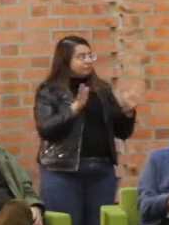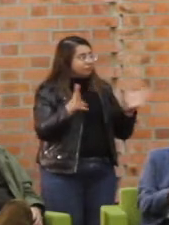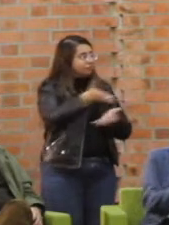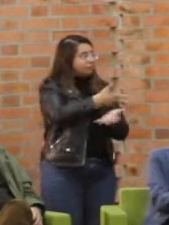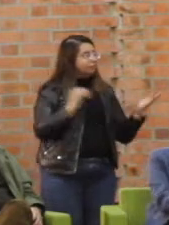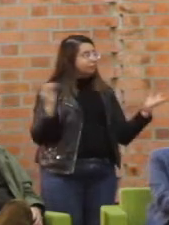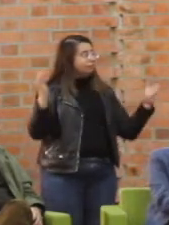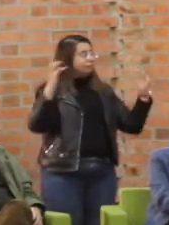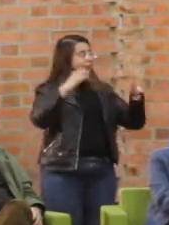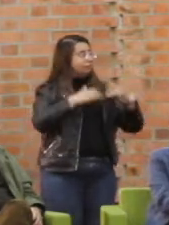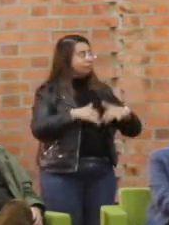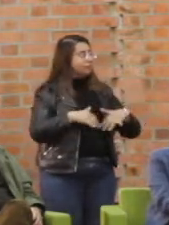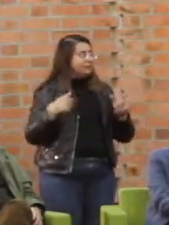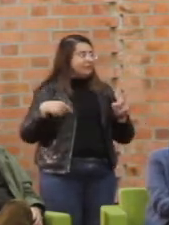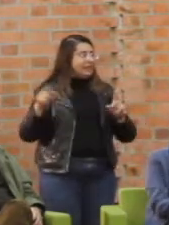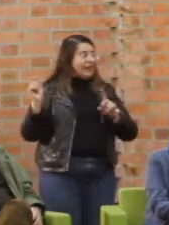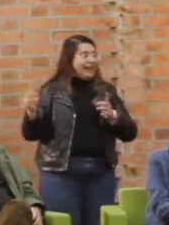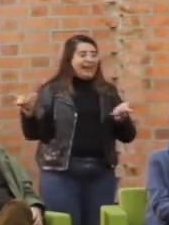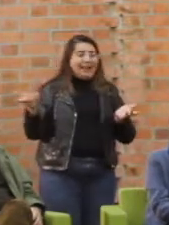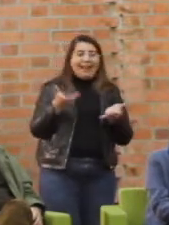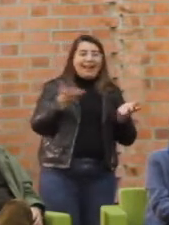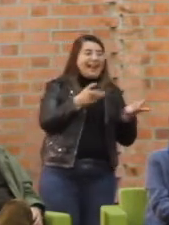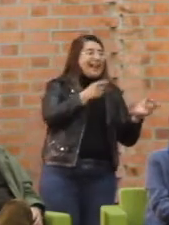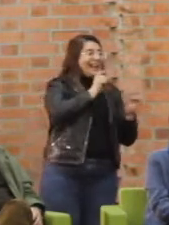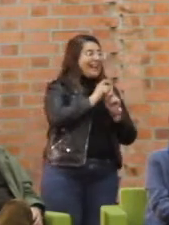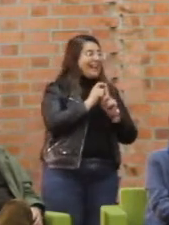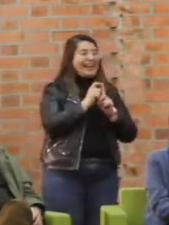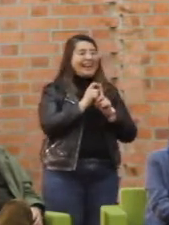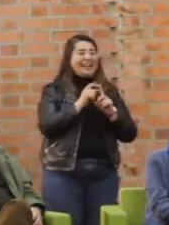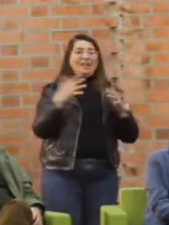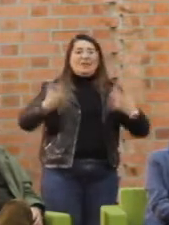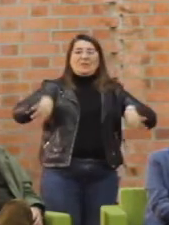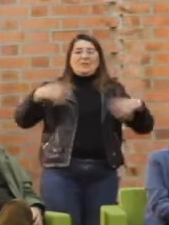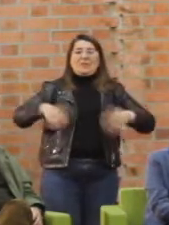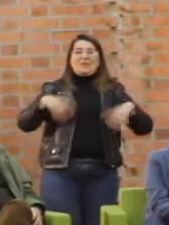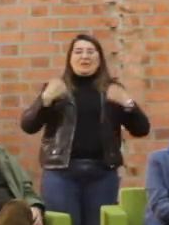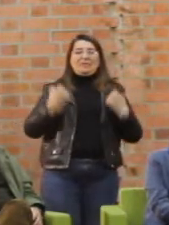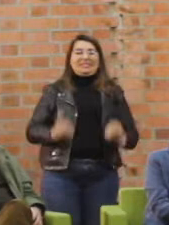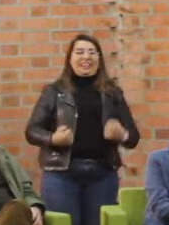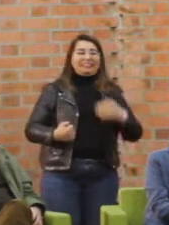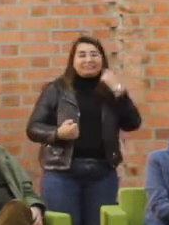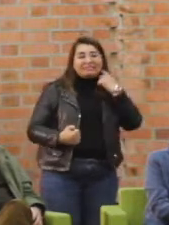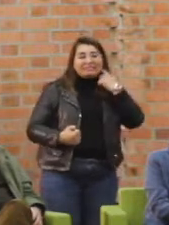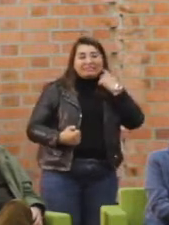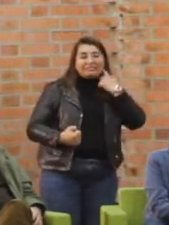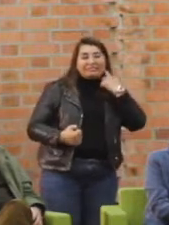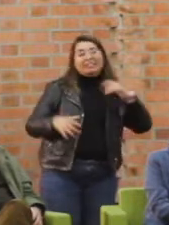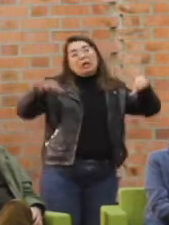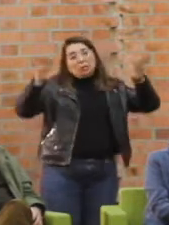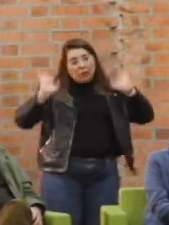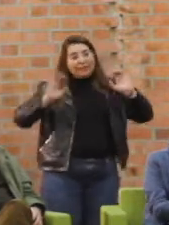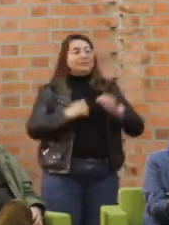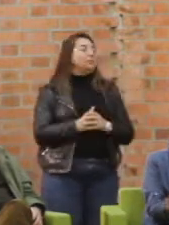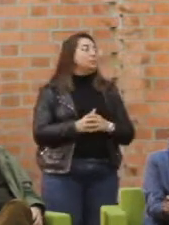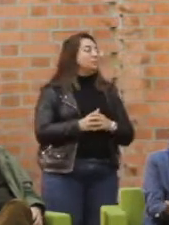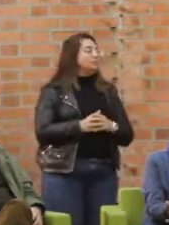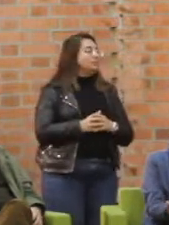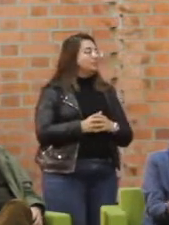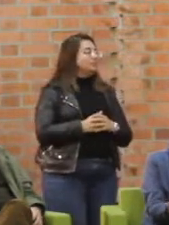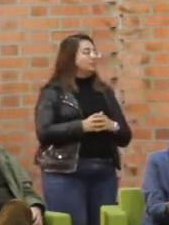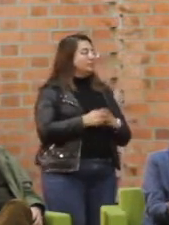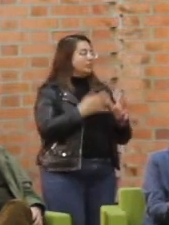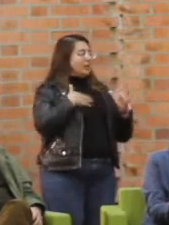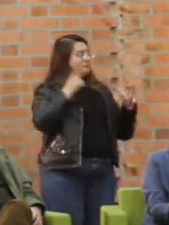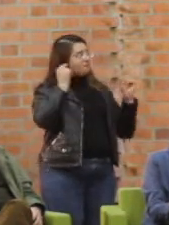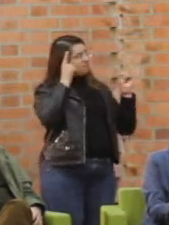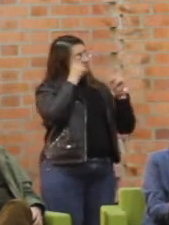pienso es que las palabras tienen bastante peso y suena bastante pesada toda esa trayectoria no como también